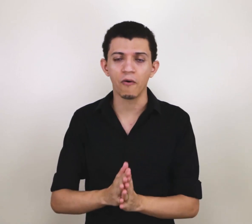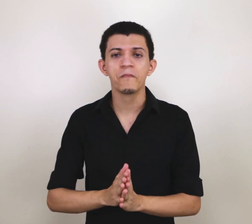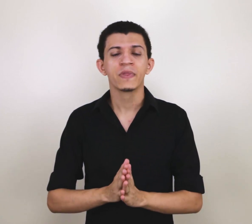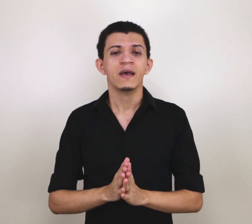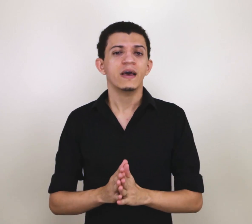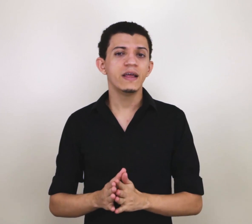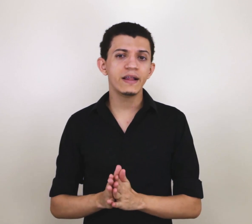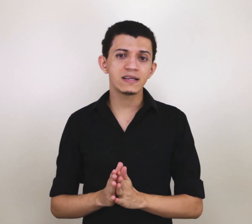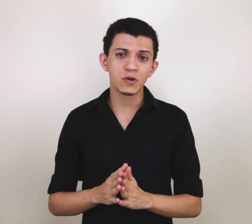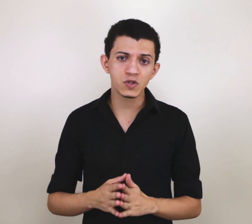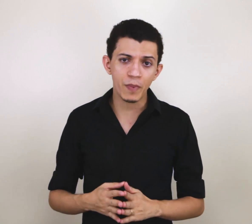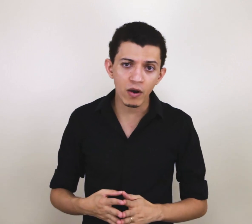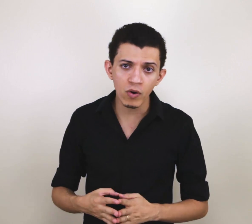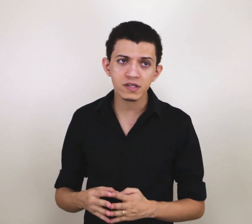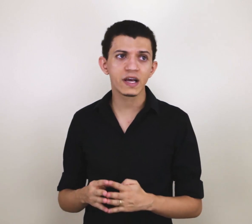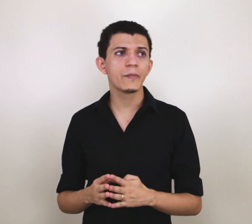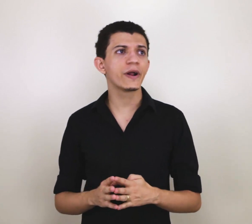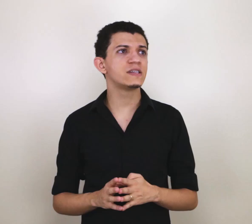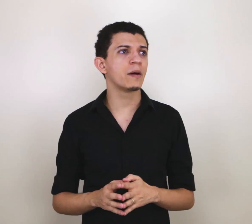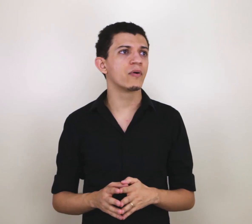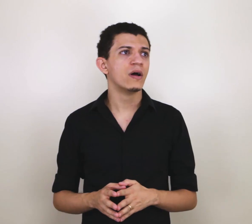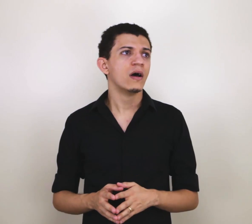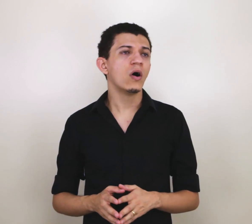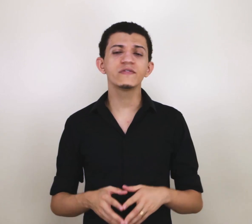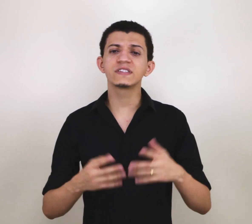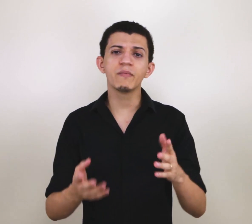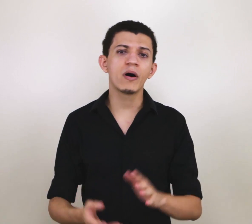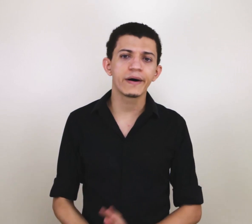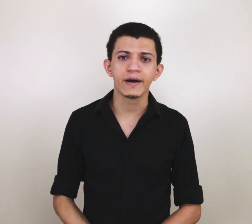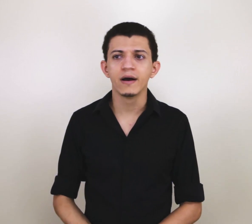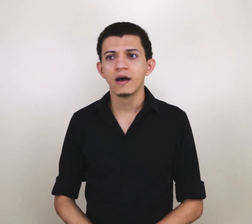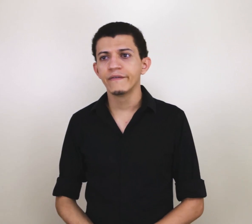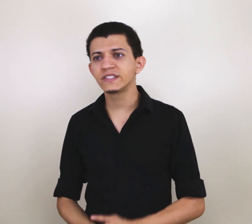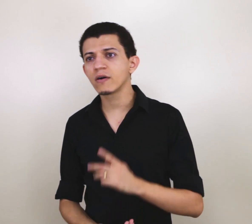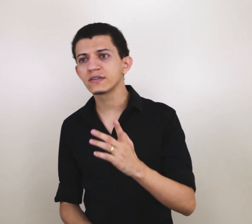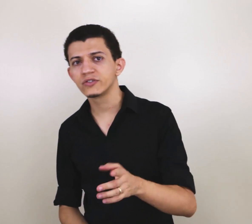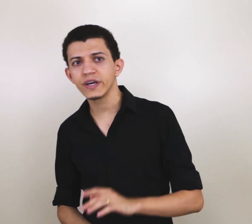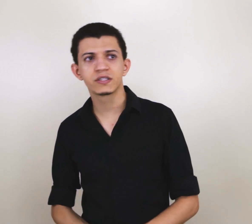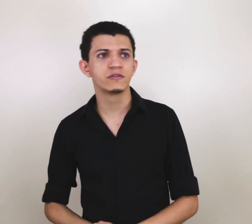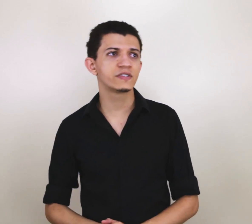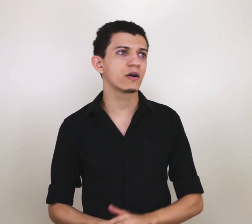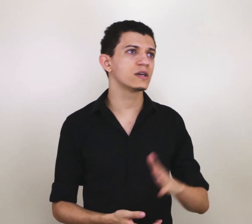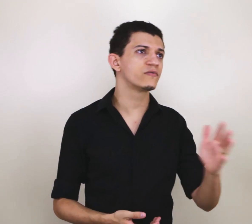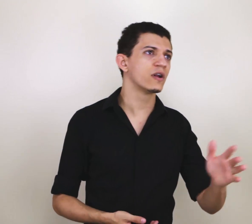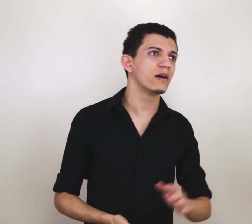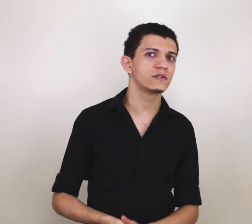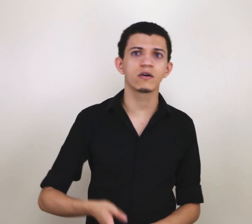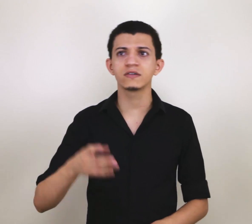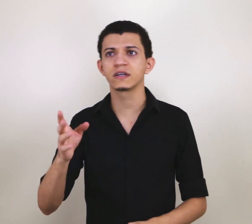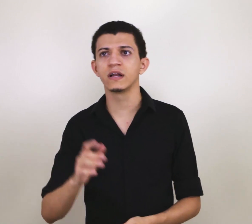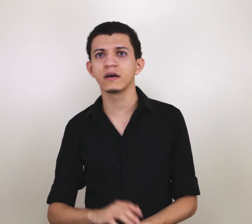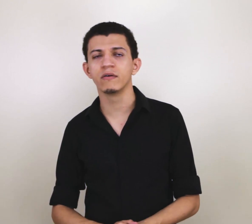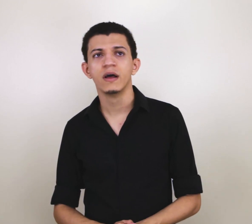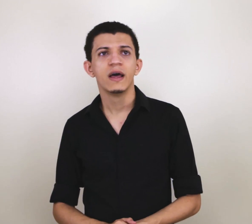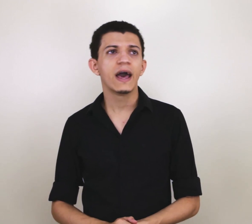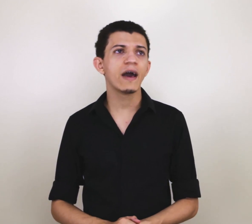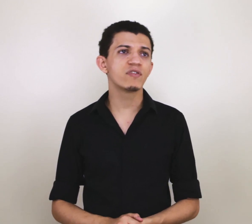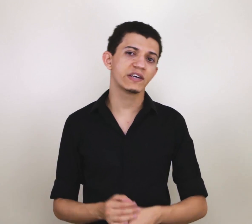não. E nesse tipo de pergunta seria, por exemplo, onde você mora? Você gosta disso? Você gosta de fulano? Você gosta de ciclano? Você vai